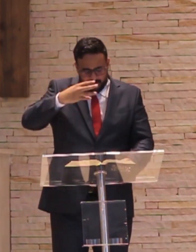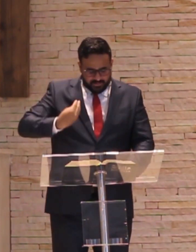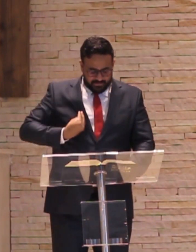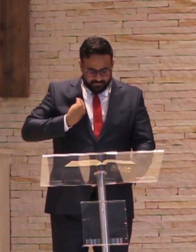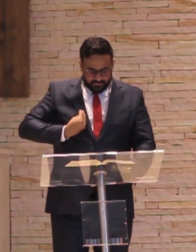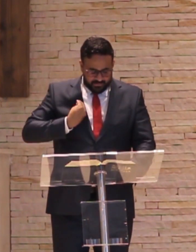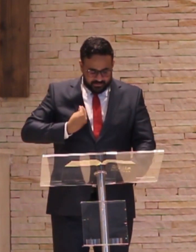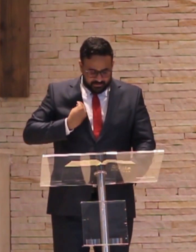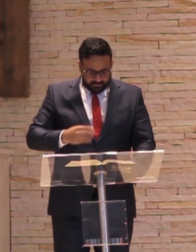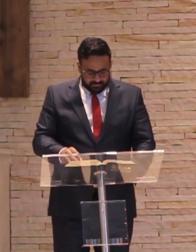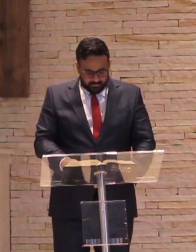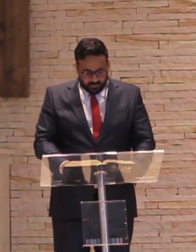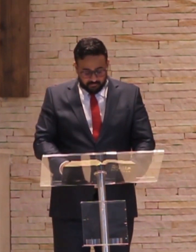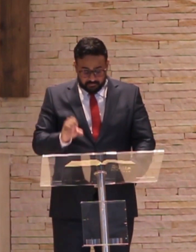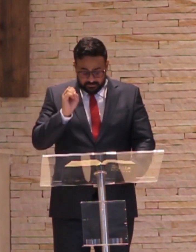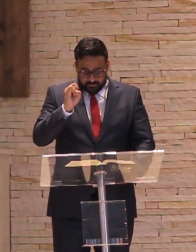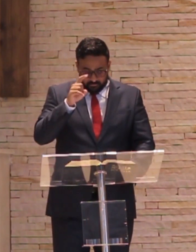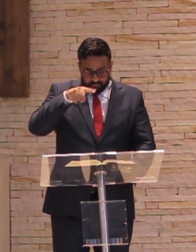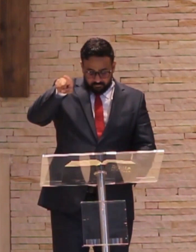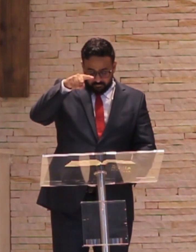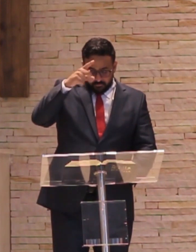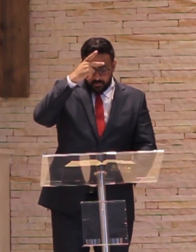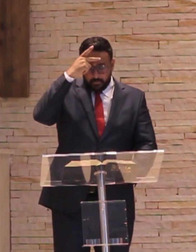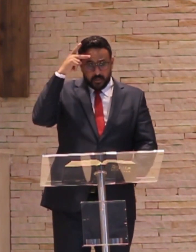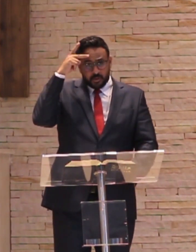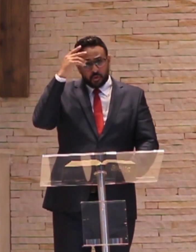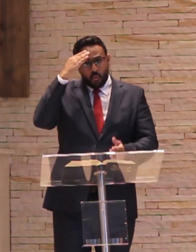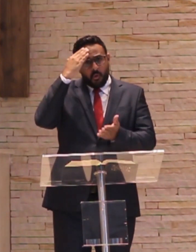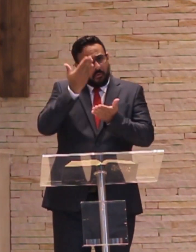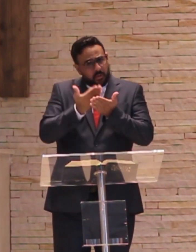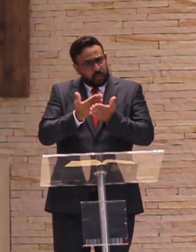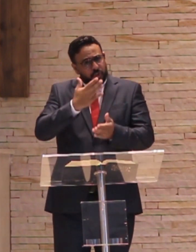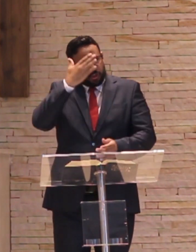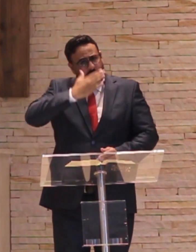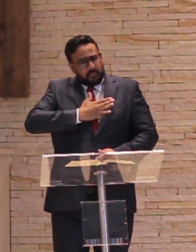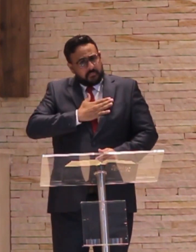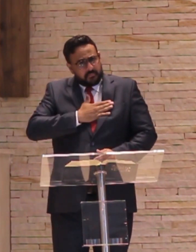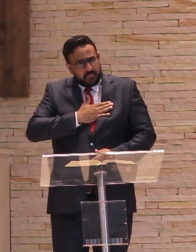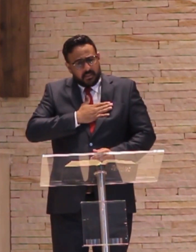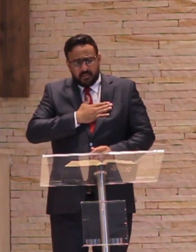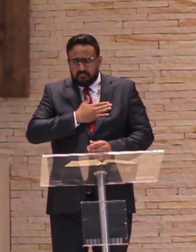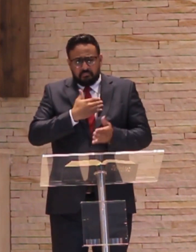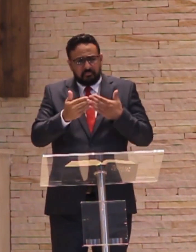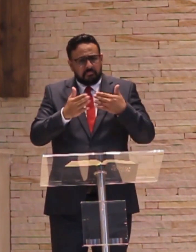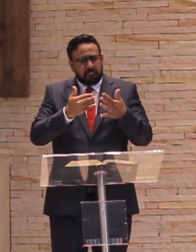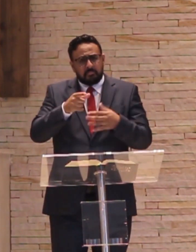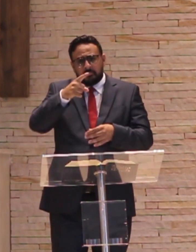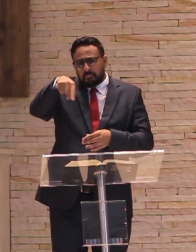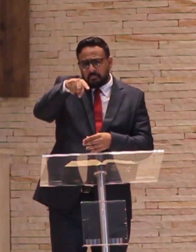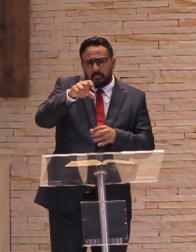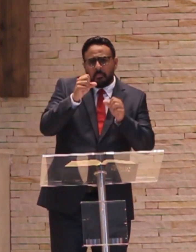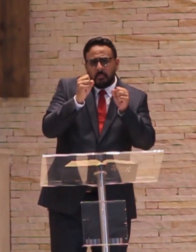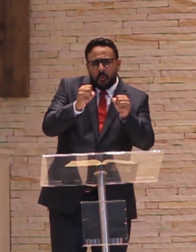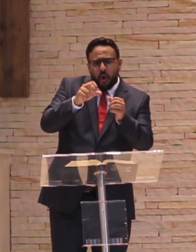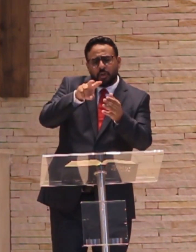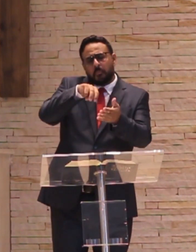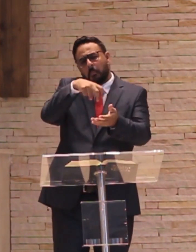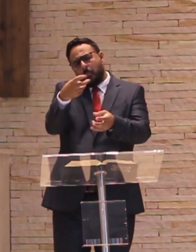mim, ainda que morra, viverá. Sim, quem crê em mim, ainda que